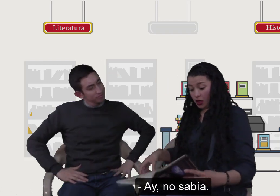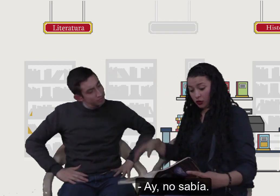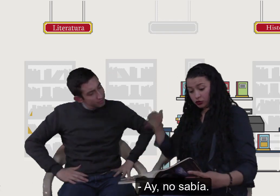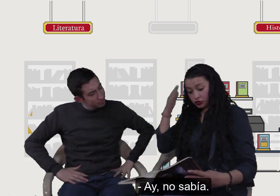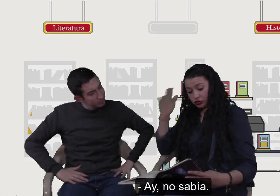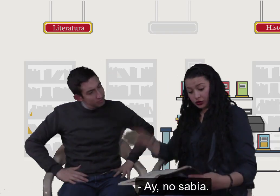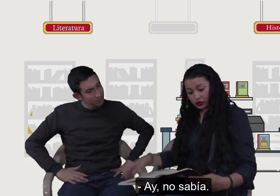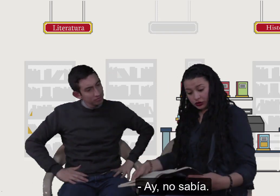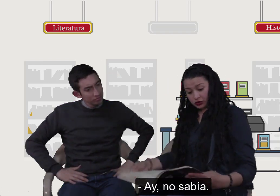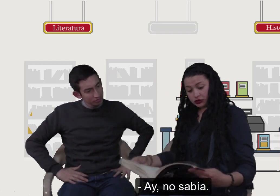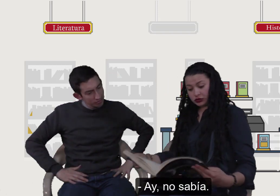Ay, no sabía